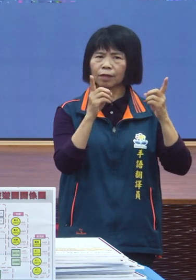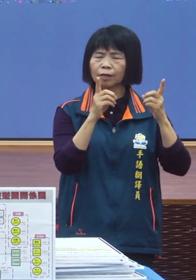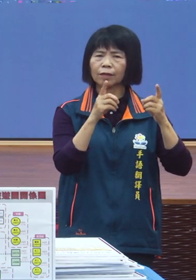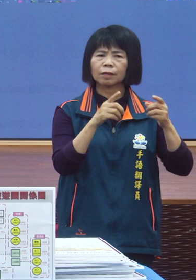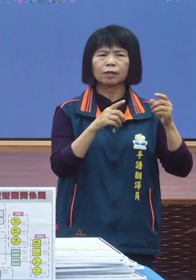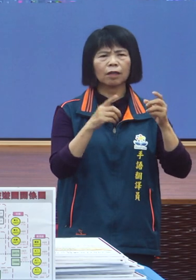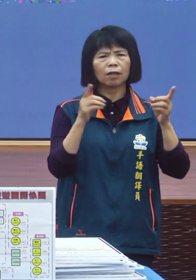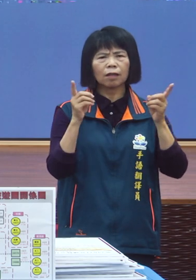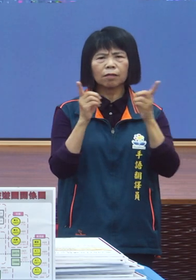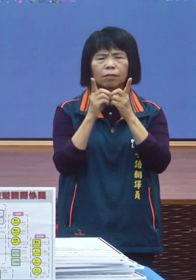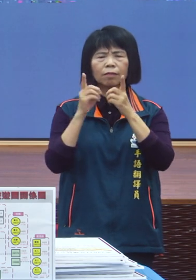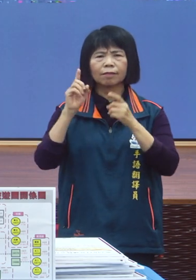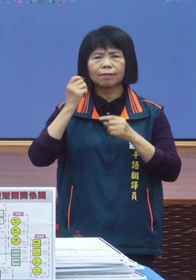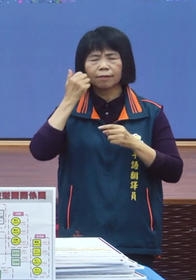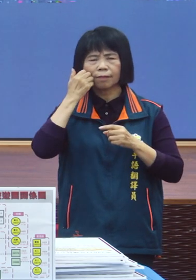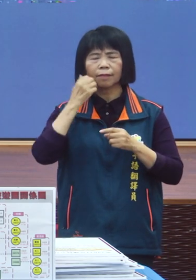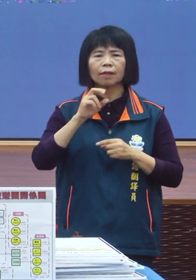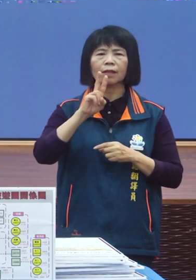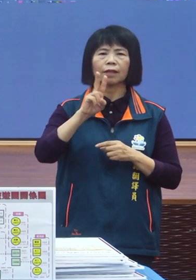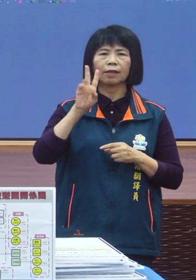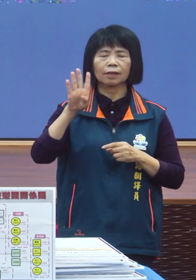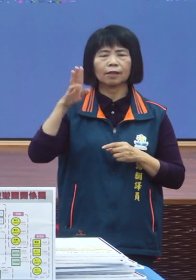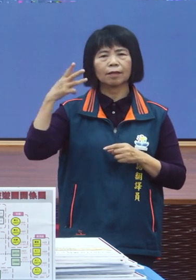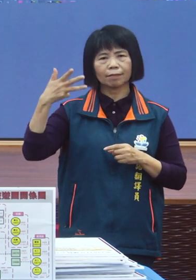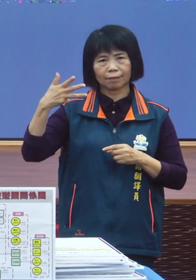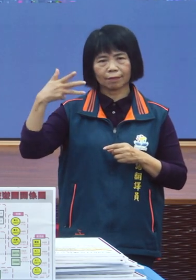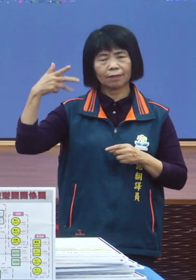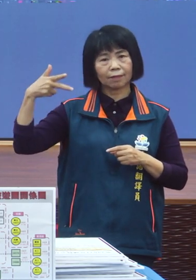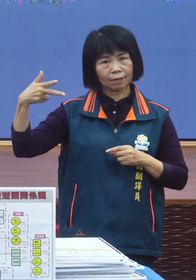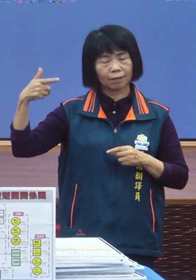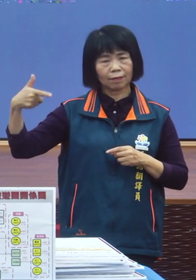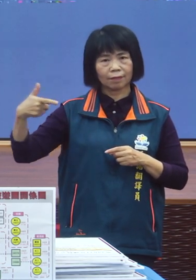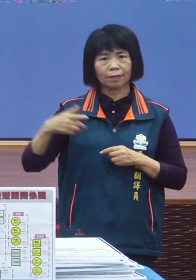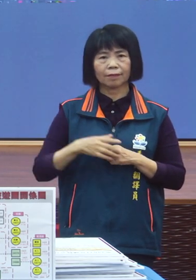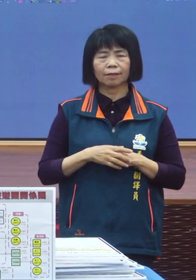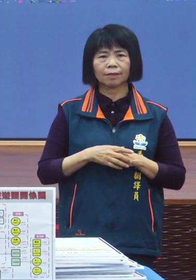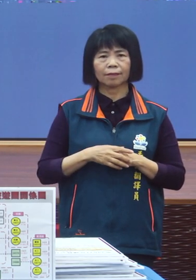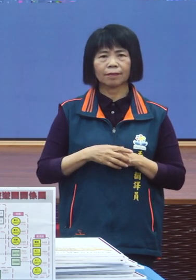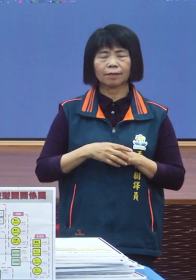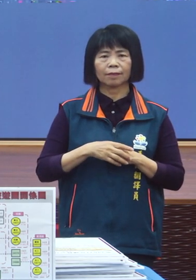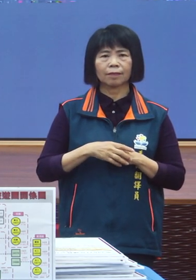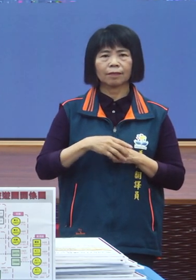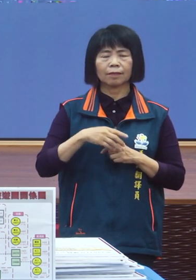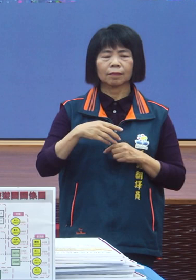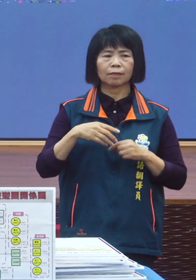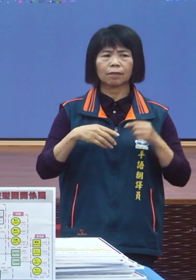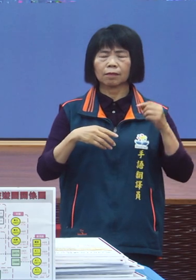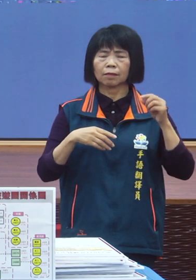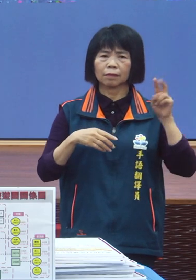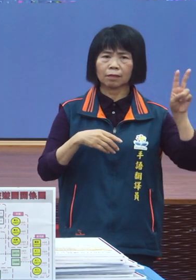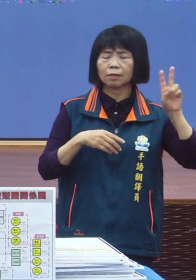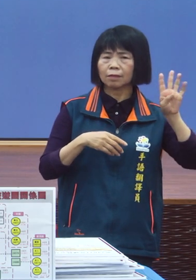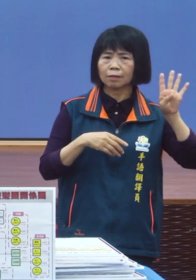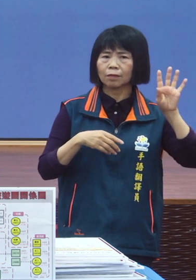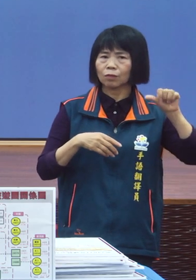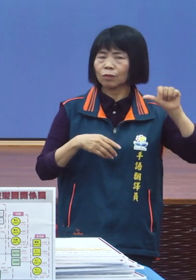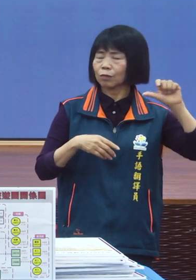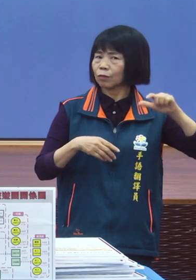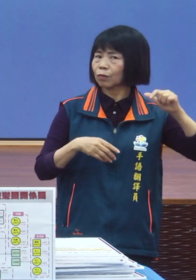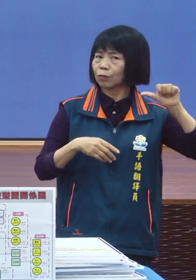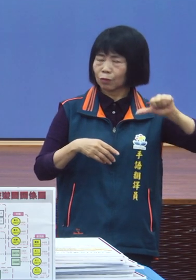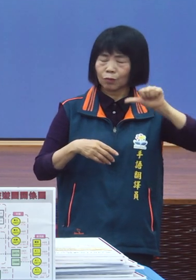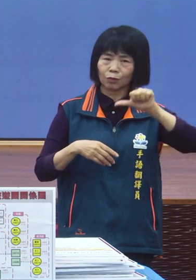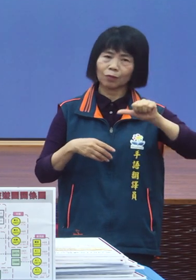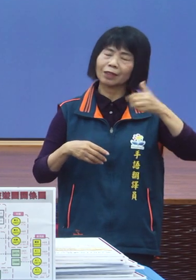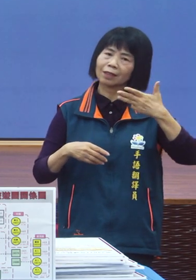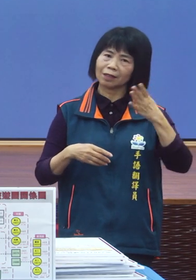是24876，那他在外县市的接触史是24554，那他是一个外县市确诊个